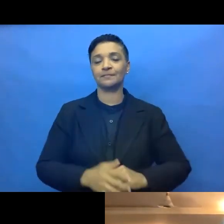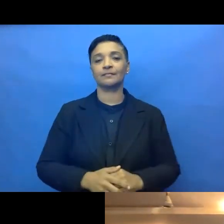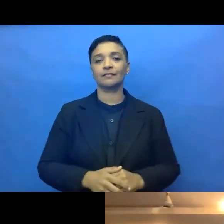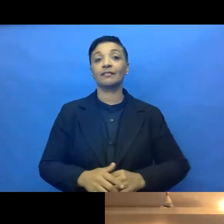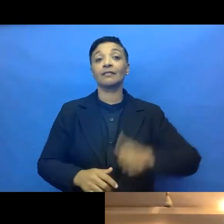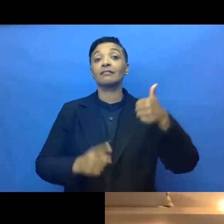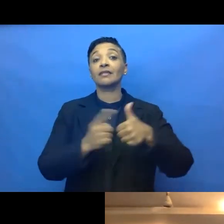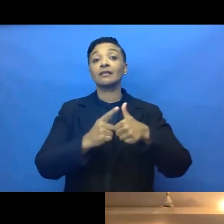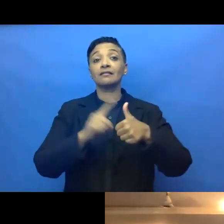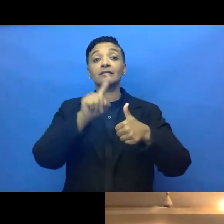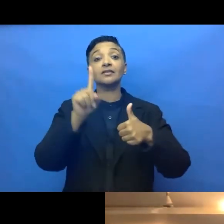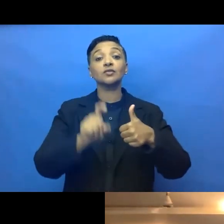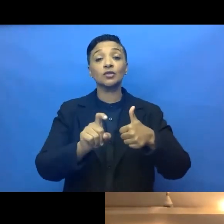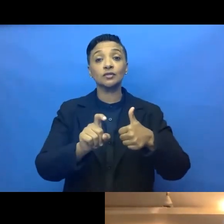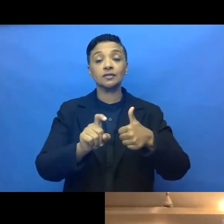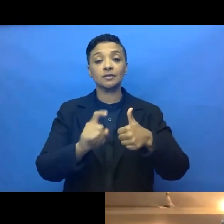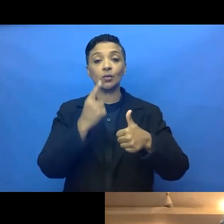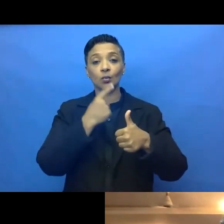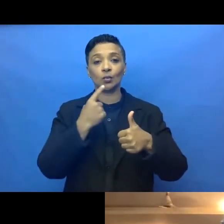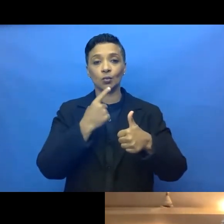Il y a une question